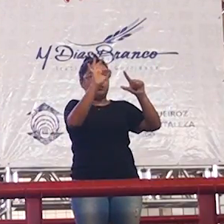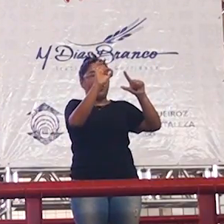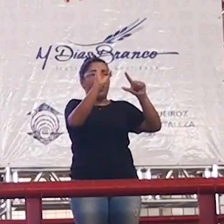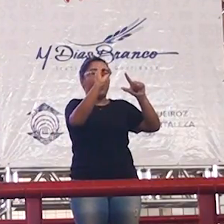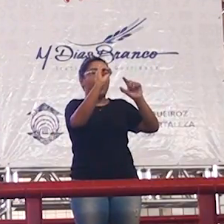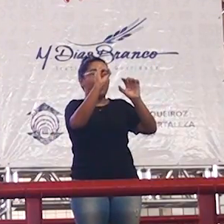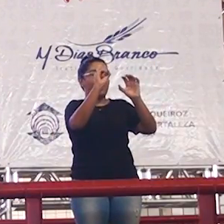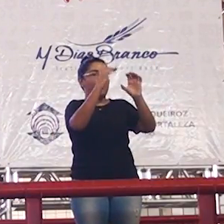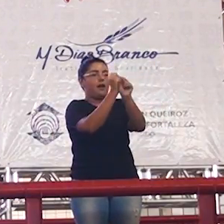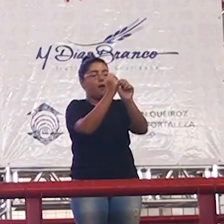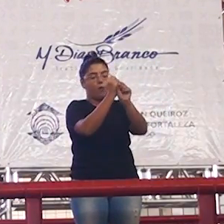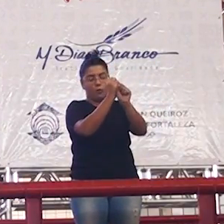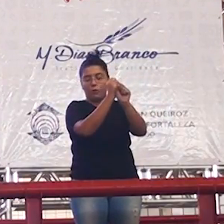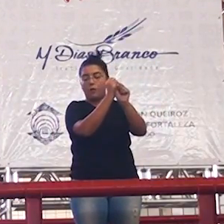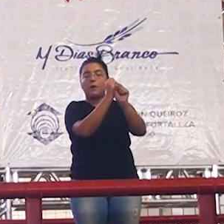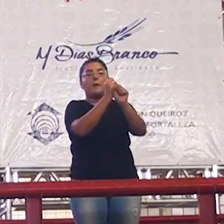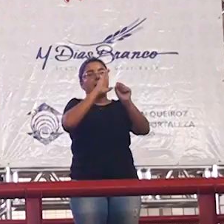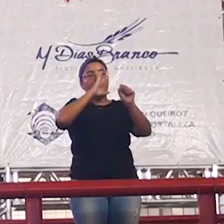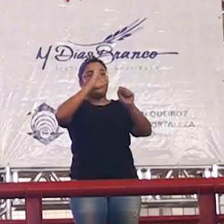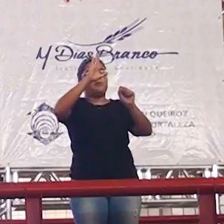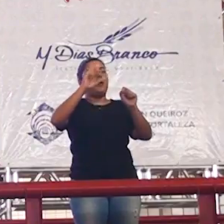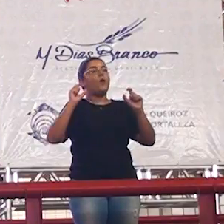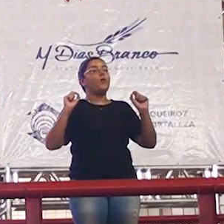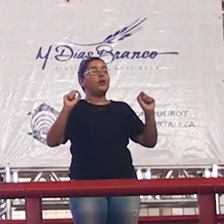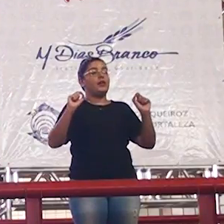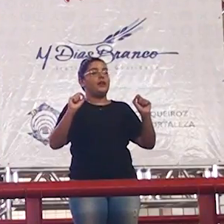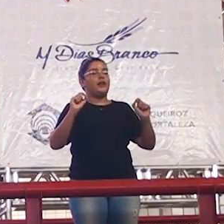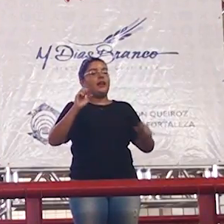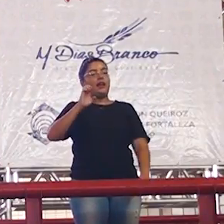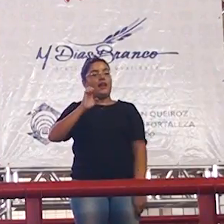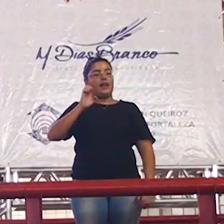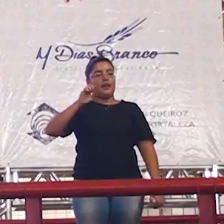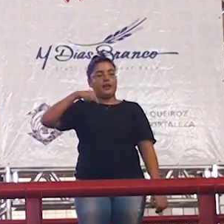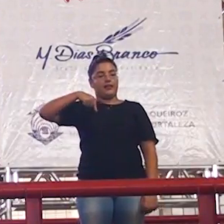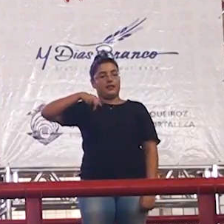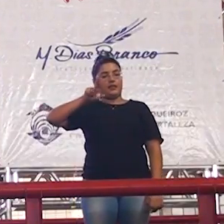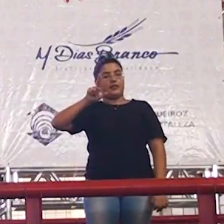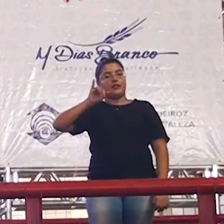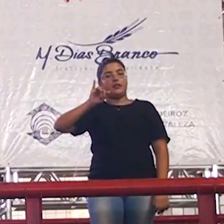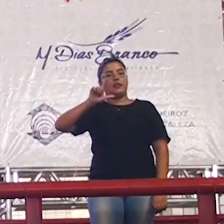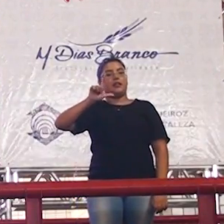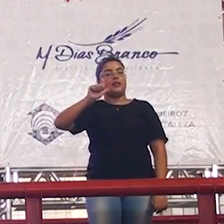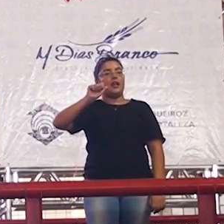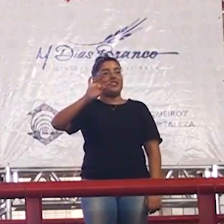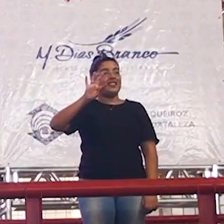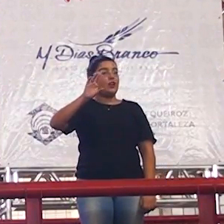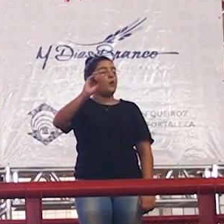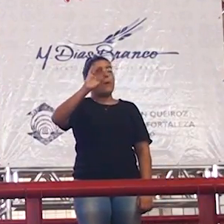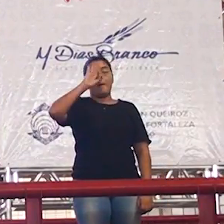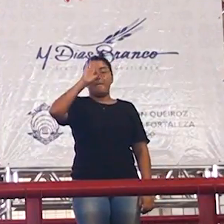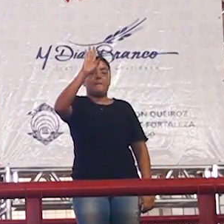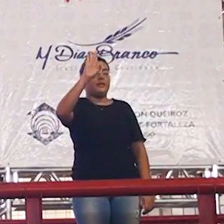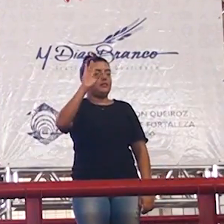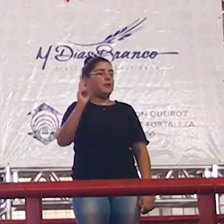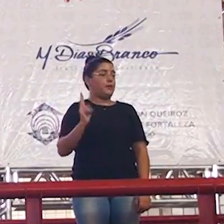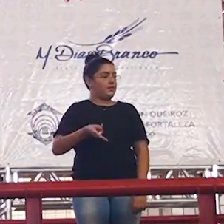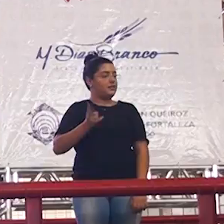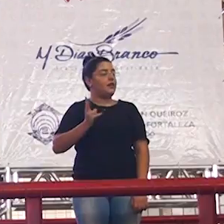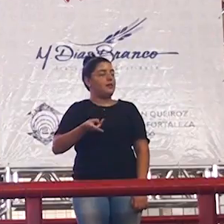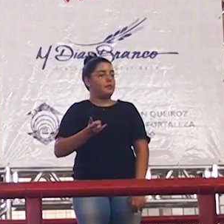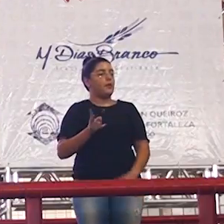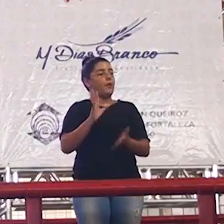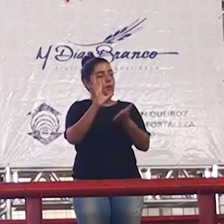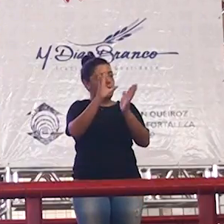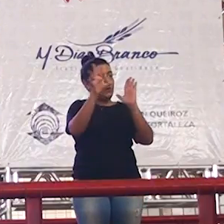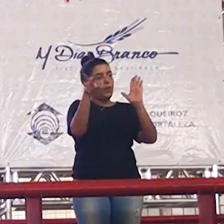qualquer triângulo, e especialmente nos triângulos equiláteros. Cai sempre isso, tá bom? Copinha